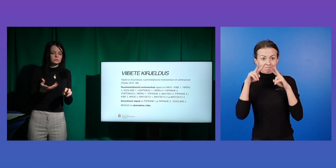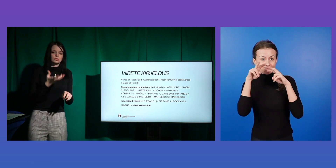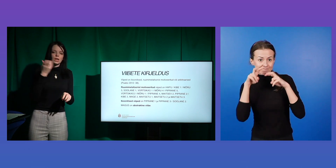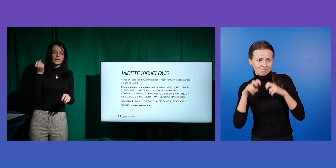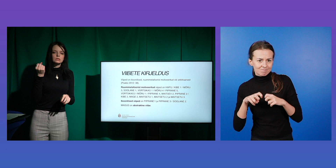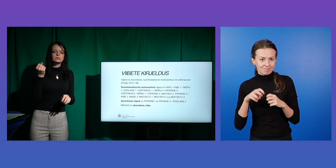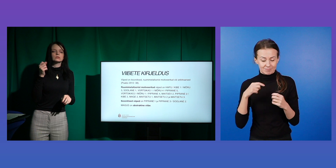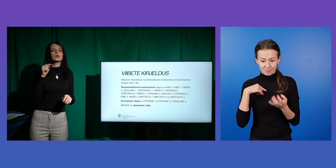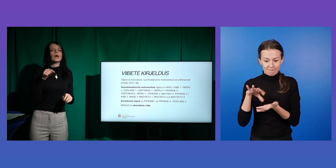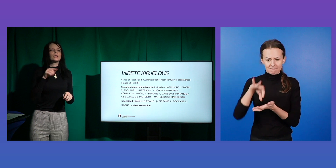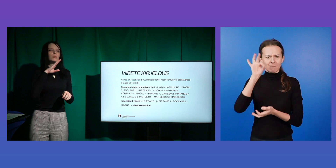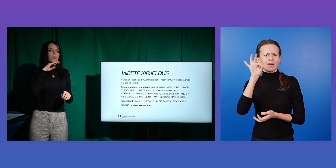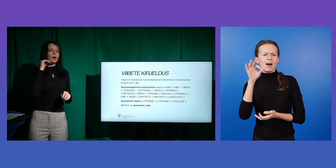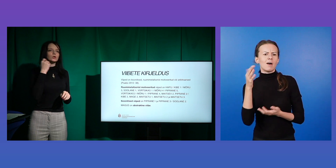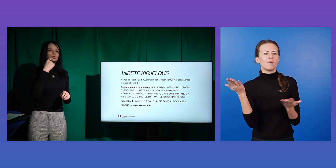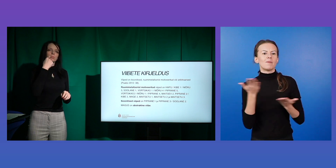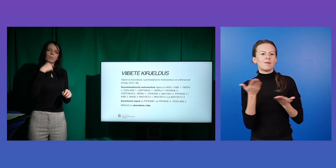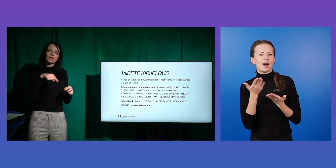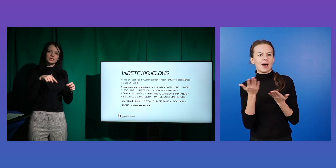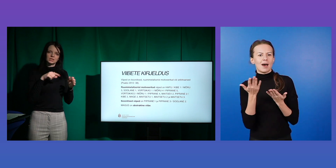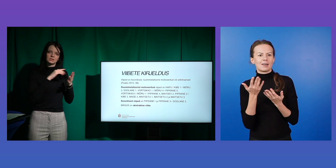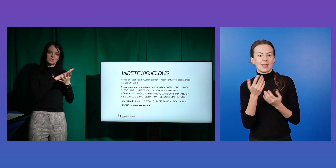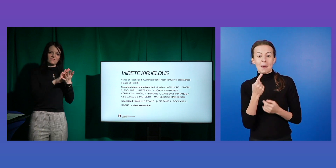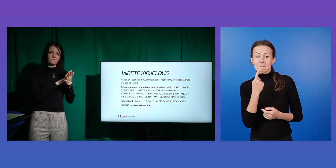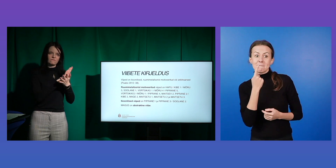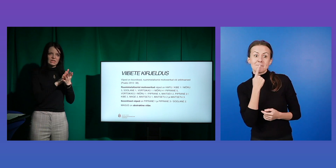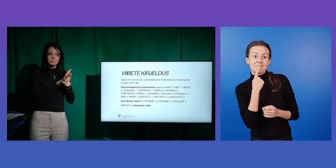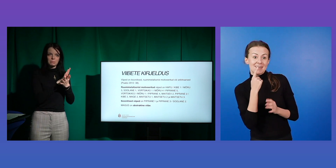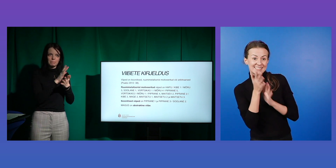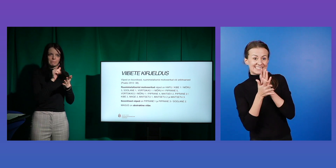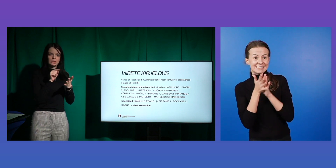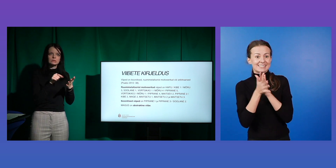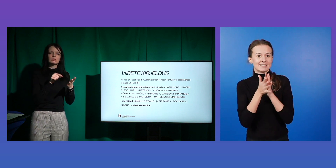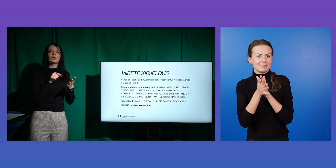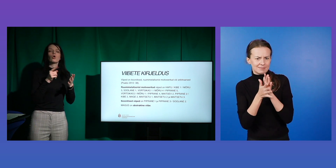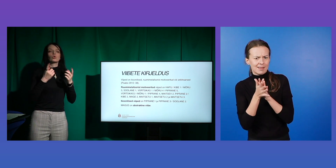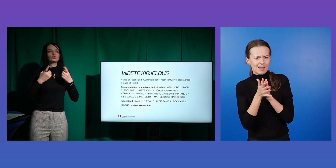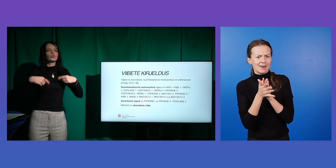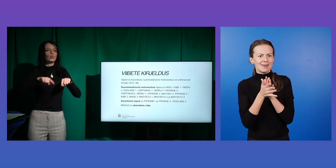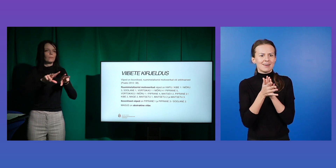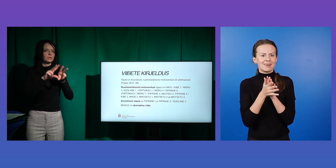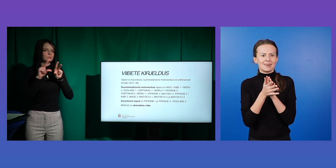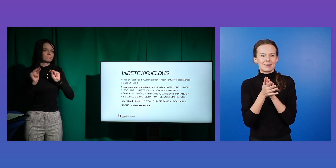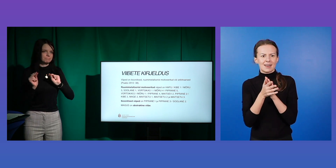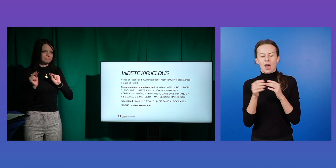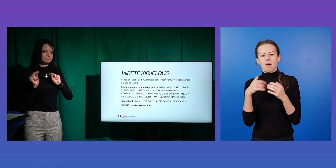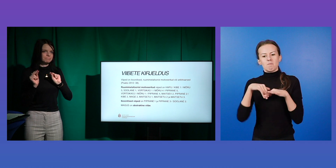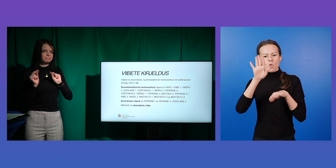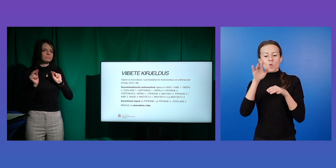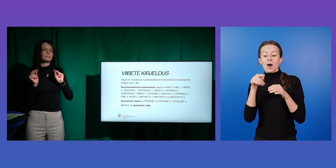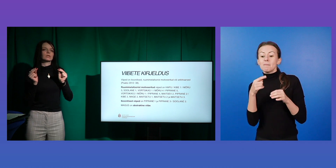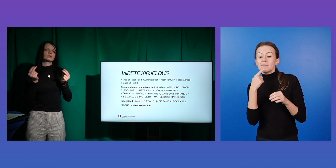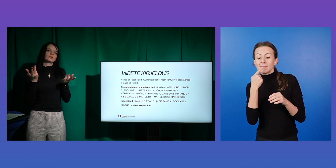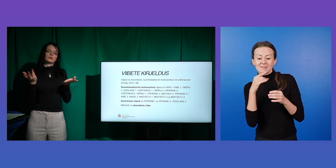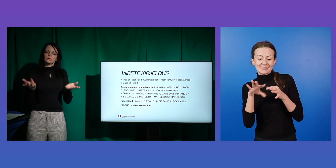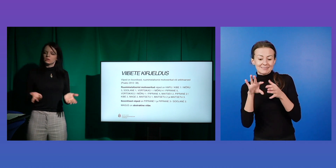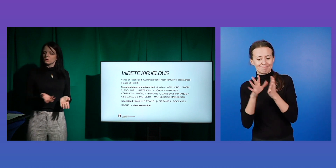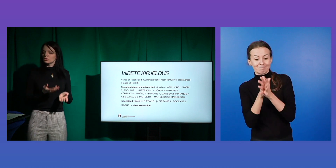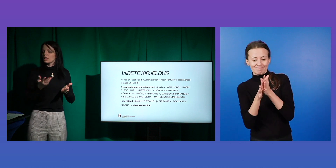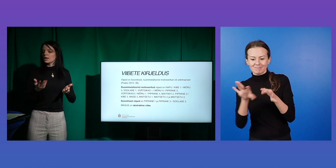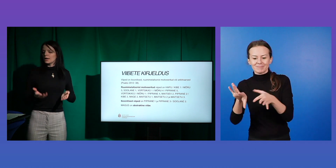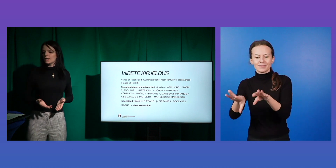Mina oma uurimusest siis tuli välja, et väga paljud maitseviiped on nagu